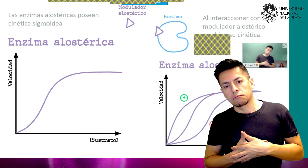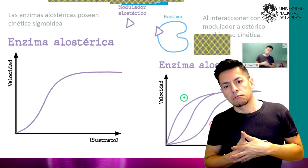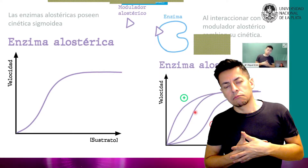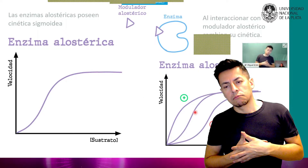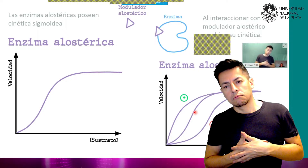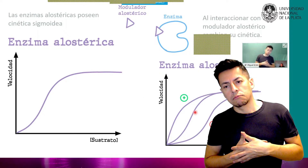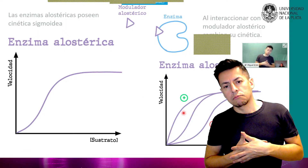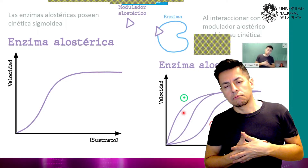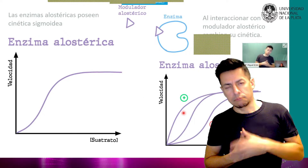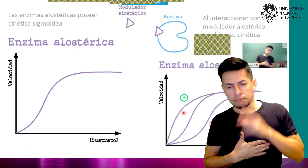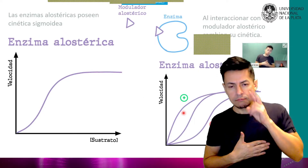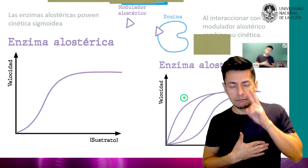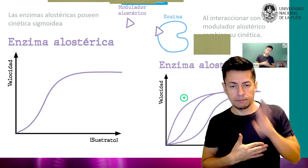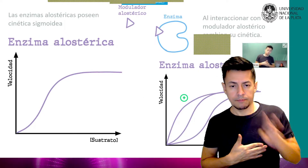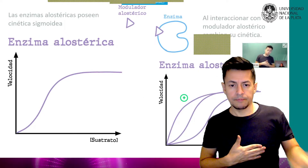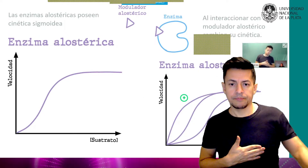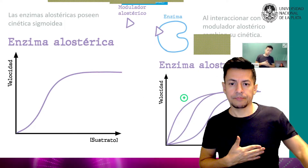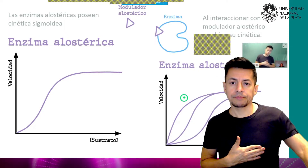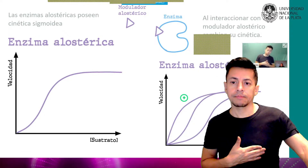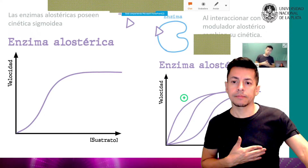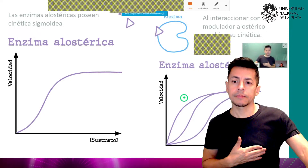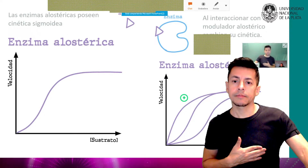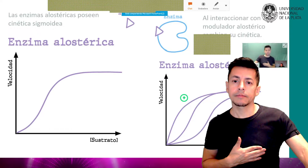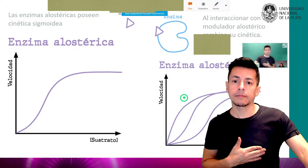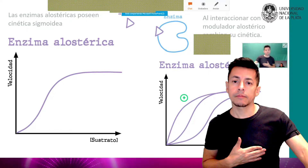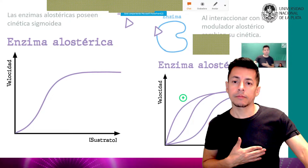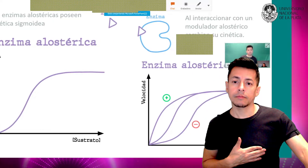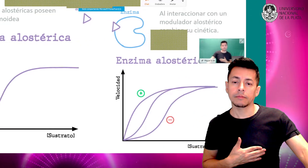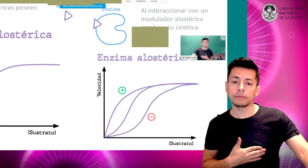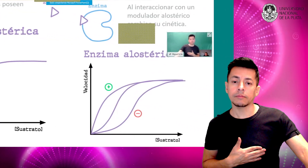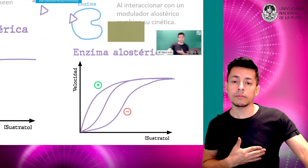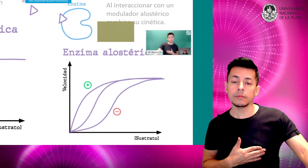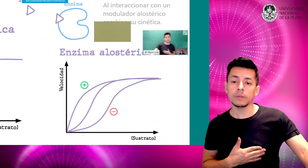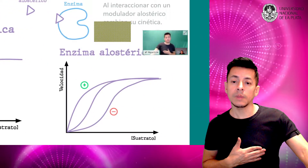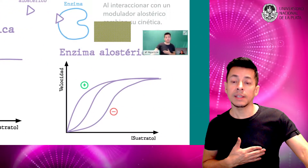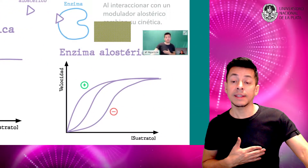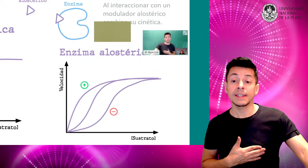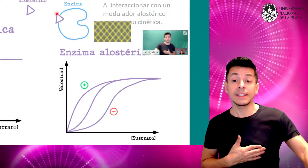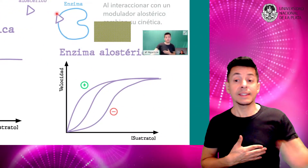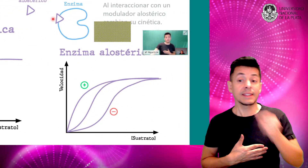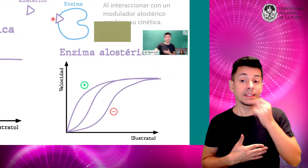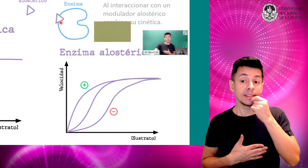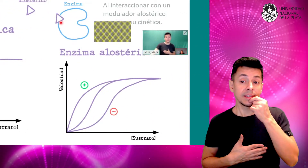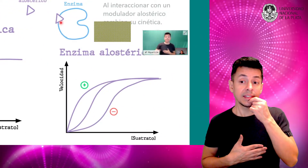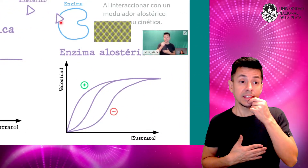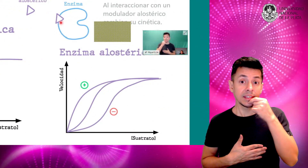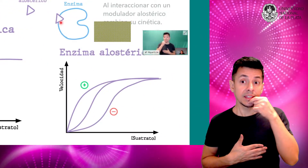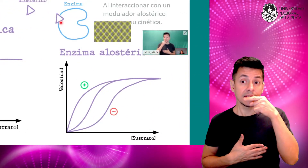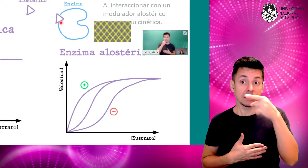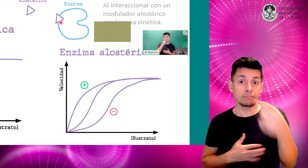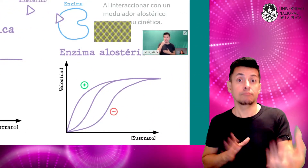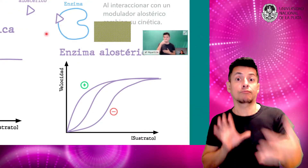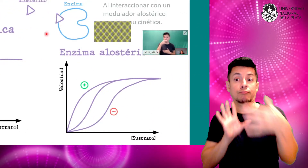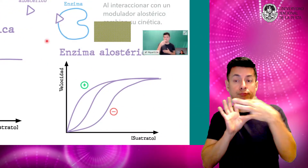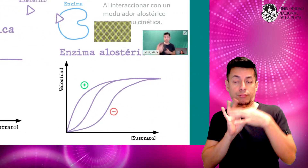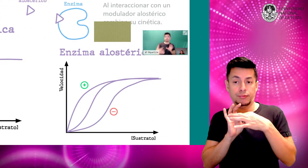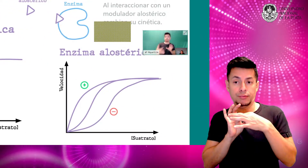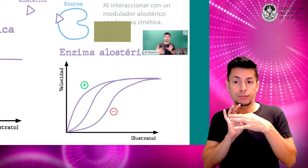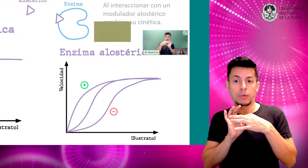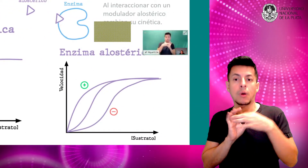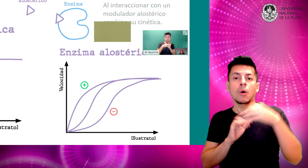fíjense, si ese compuesto que se une a la enzima, ese modulador alostérico que se une a la